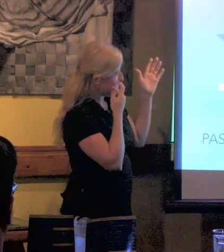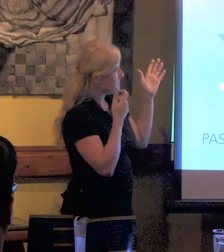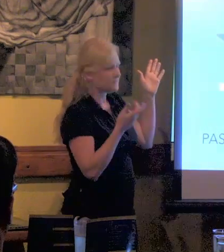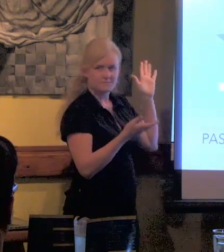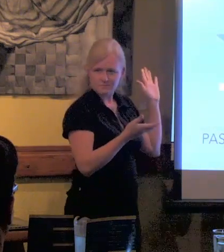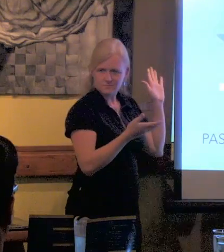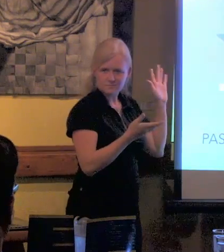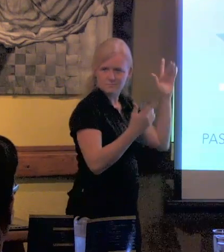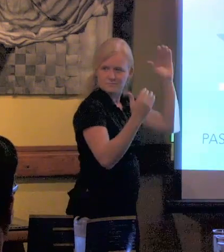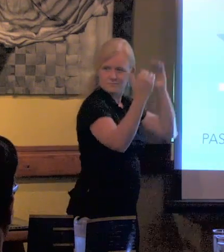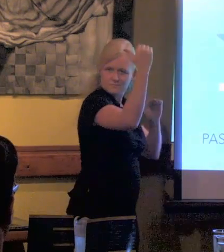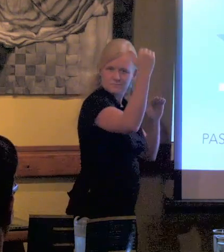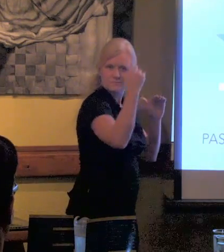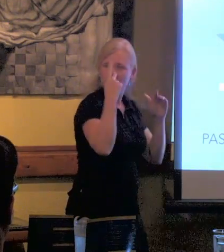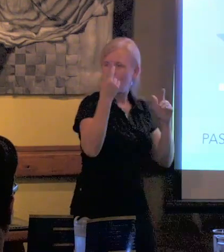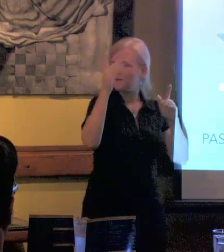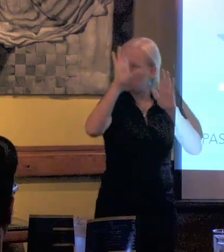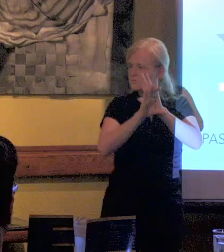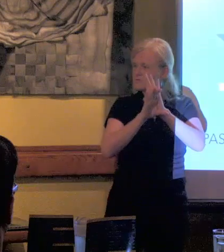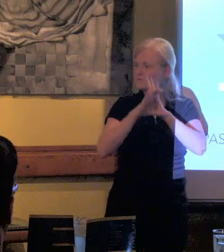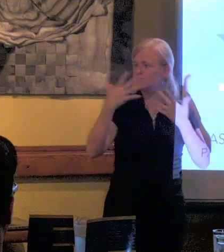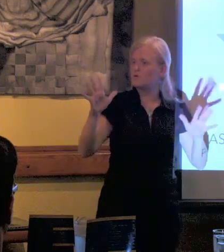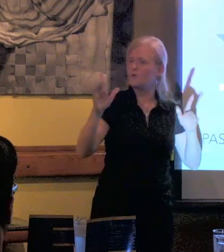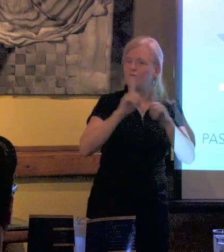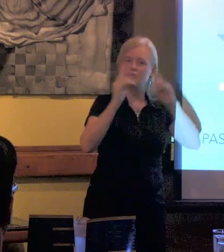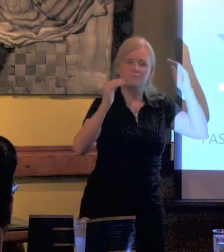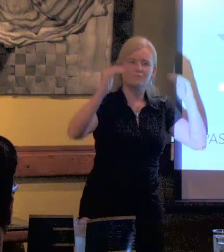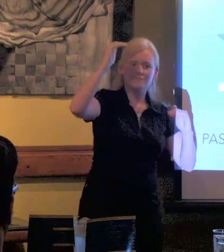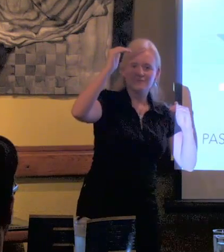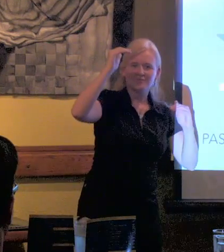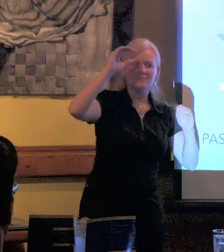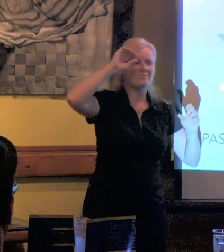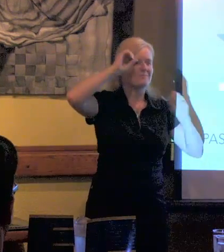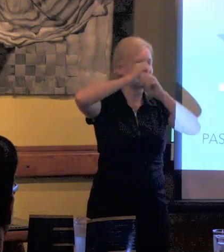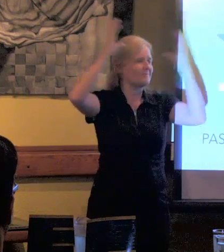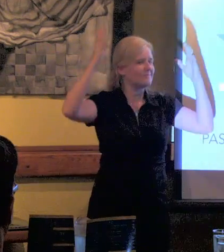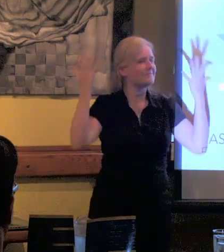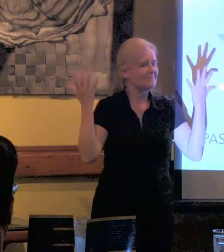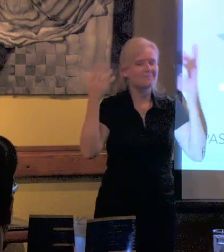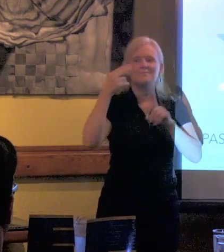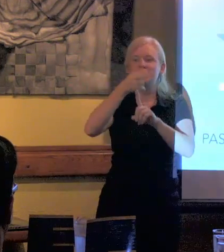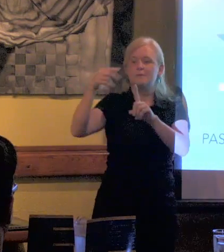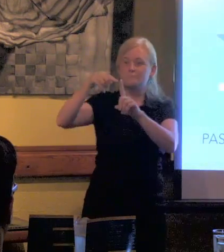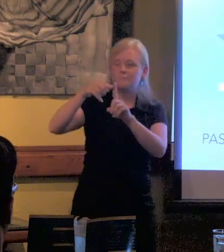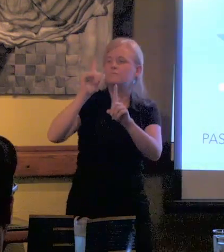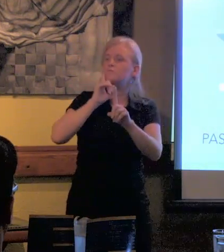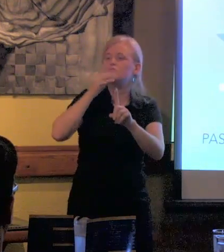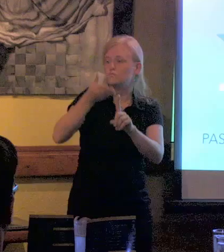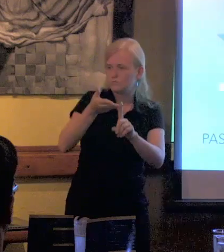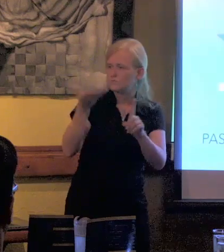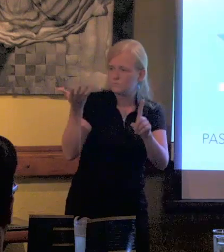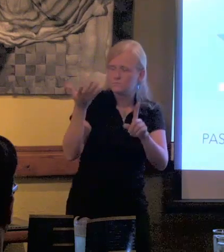On va en parler plus brièvement. Donc, le capacitisme, on a déjà un peu une espèce d'image